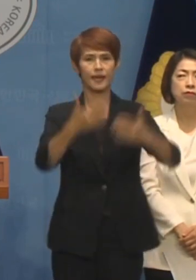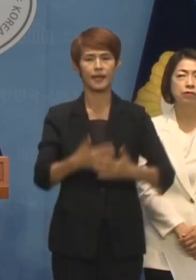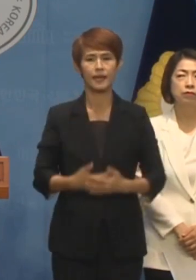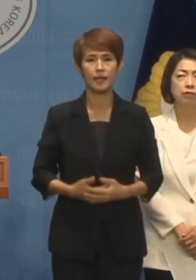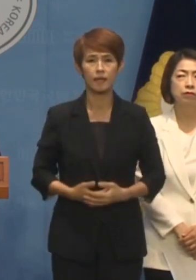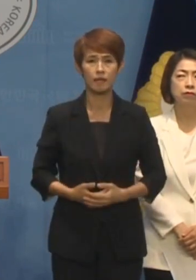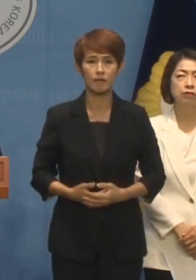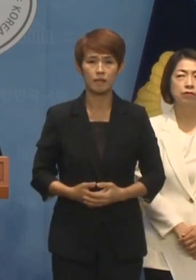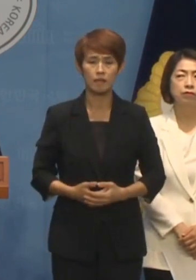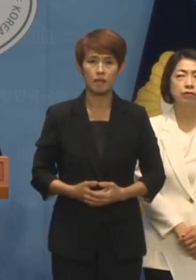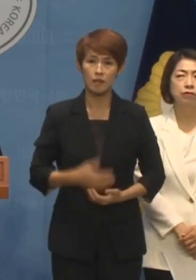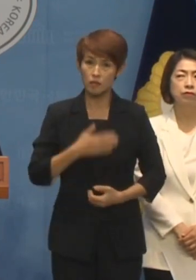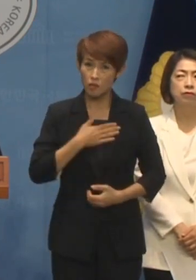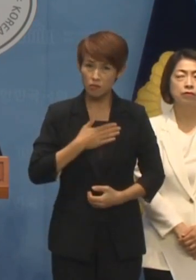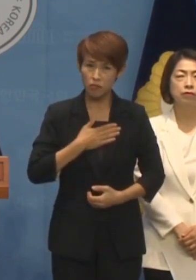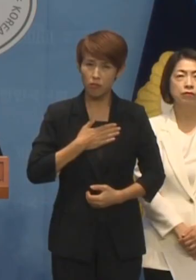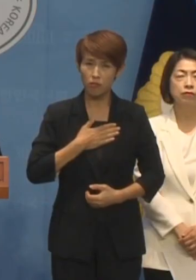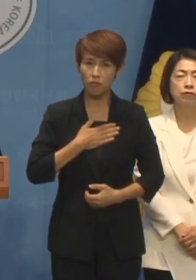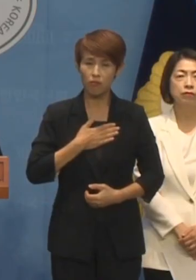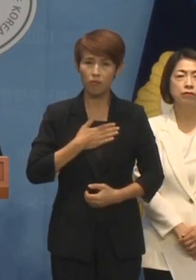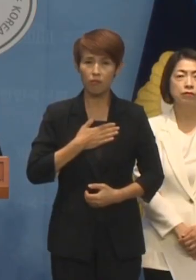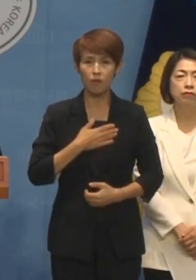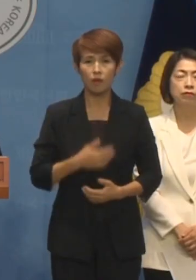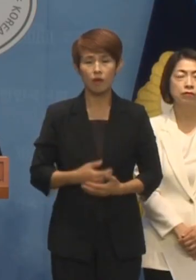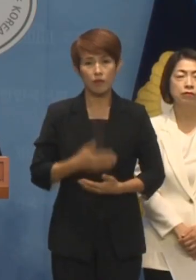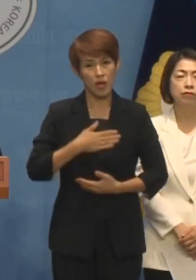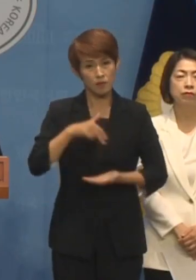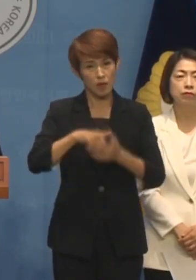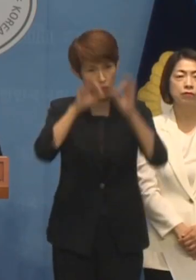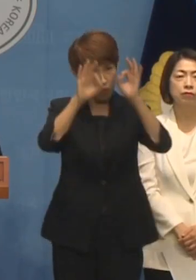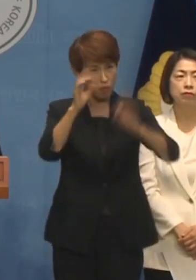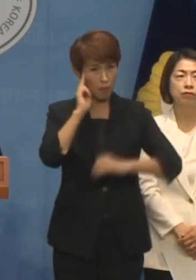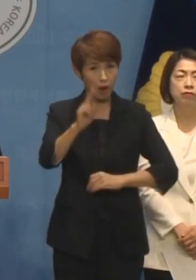그리고 저는 더욱더 심각한 것은 이분이